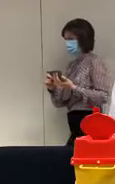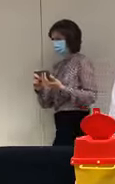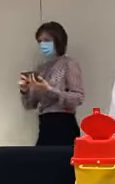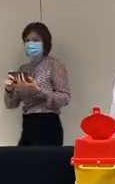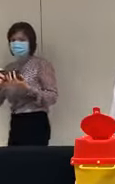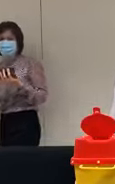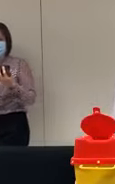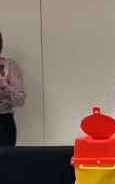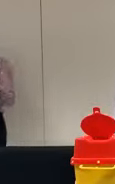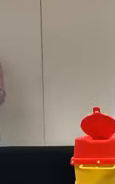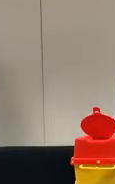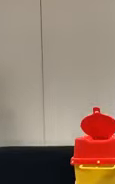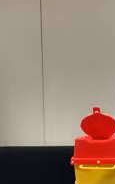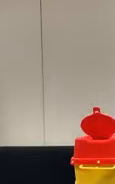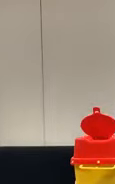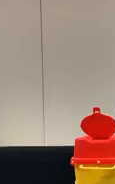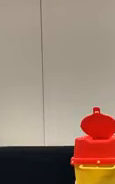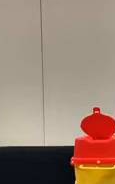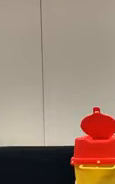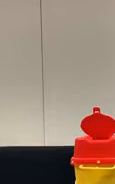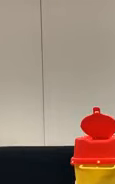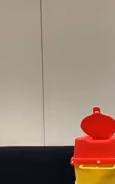naturalmente